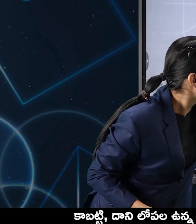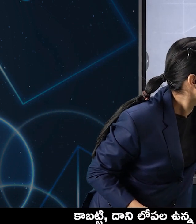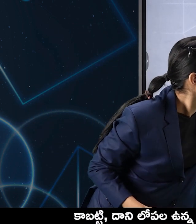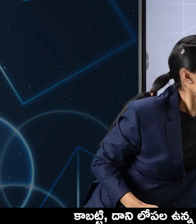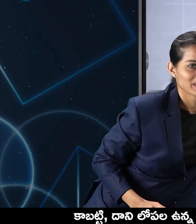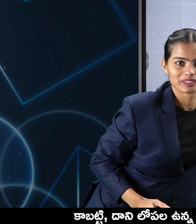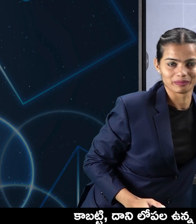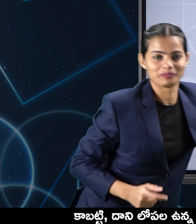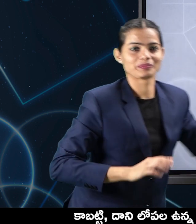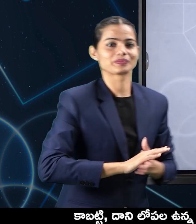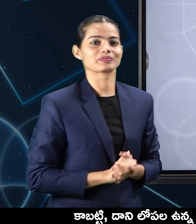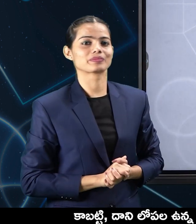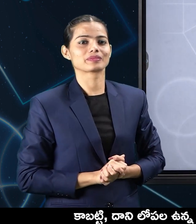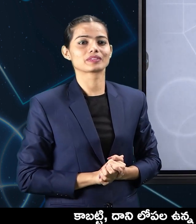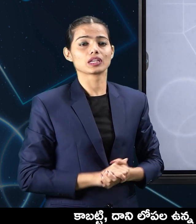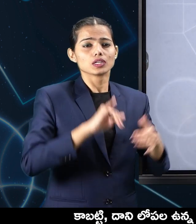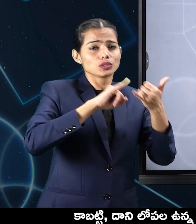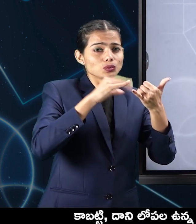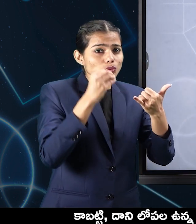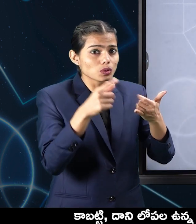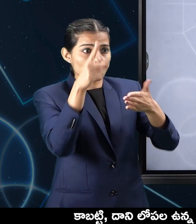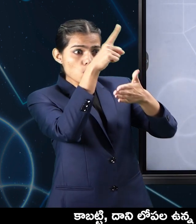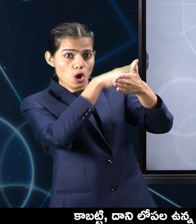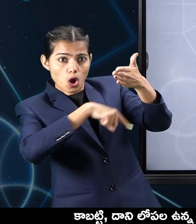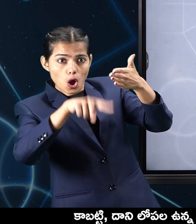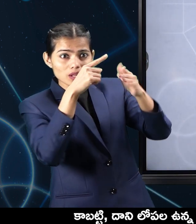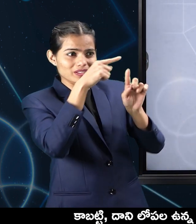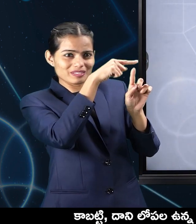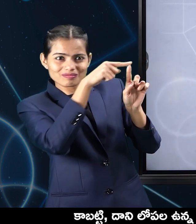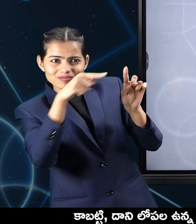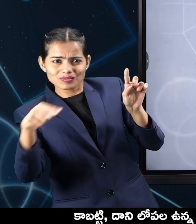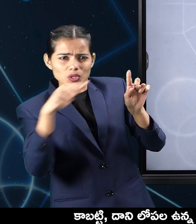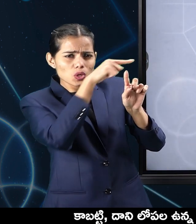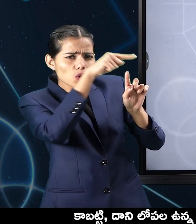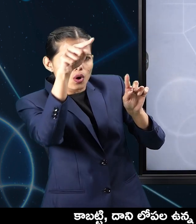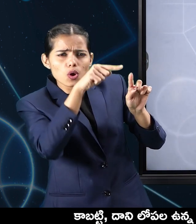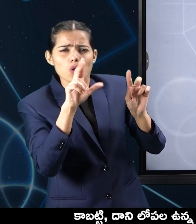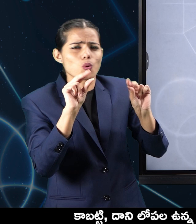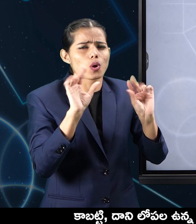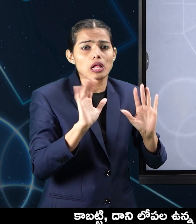కాబట్టి దాని లోపల ఉన్న ఒక బిందువు గుండా వెళ్ళే వృత్తానికి టాంజెంట్ డ్రా